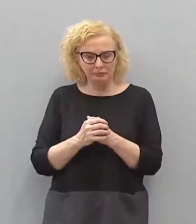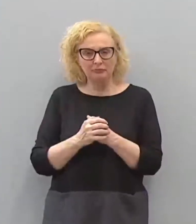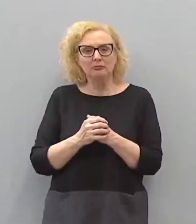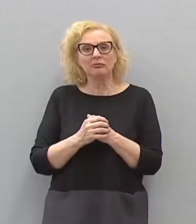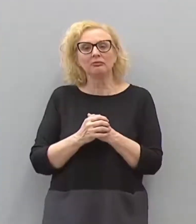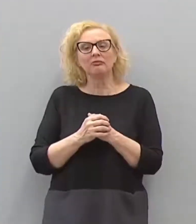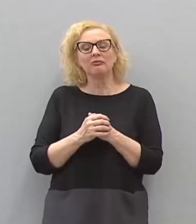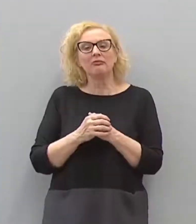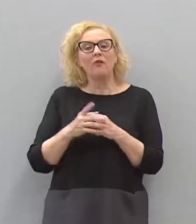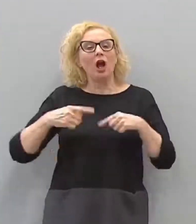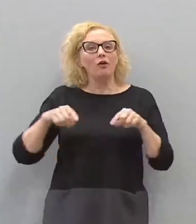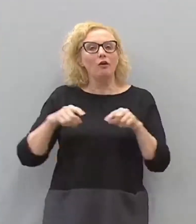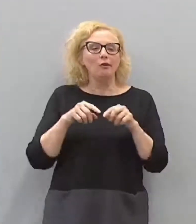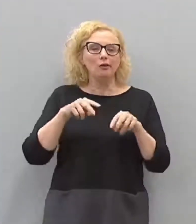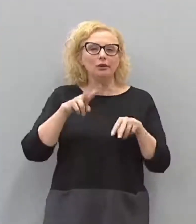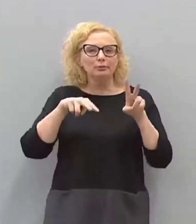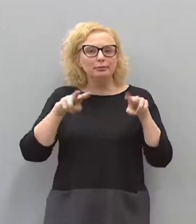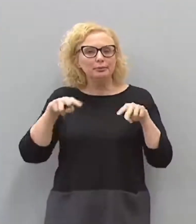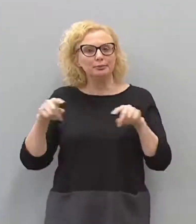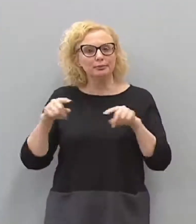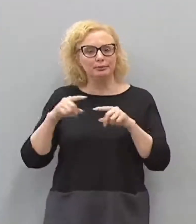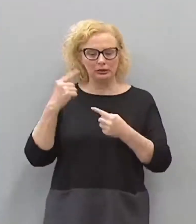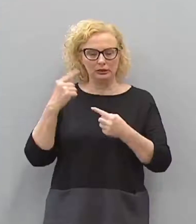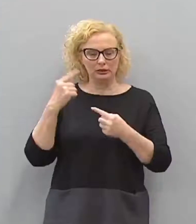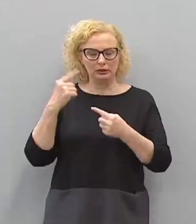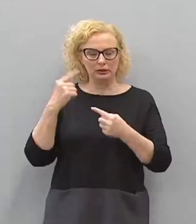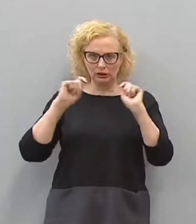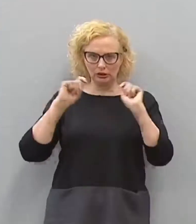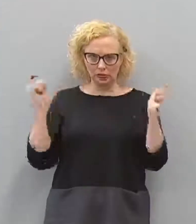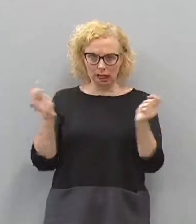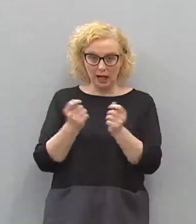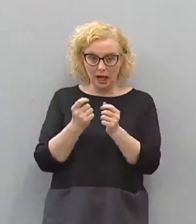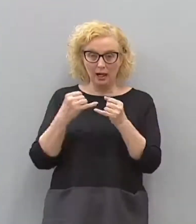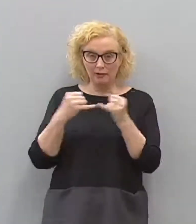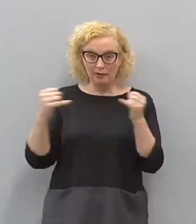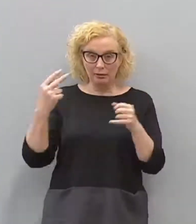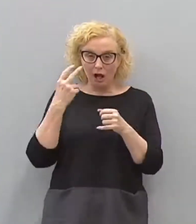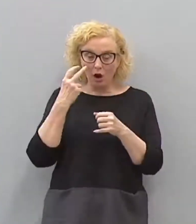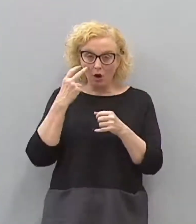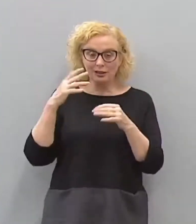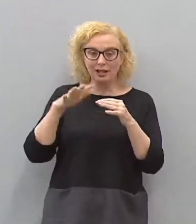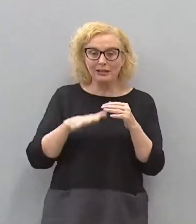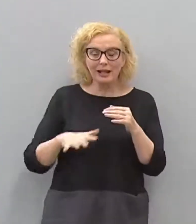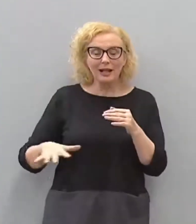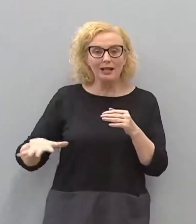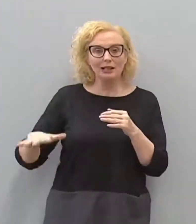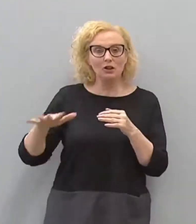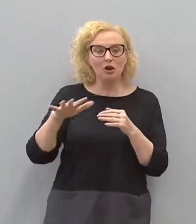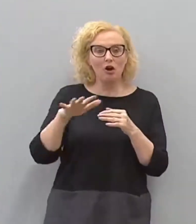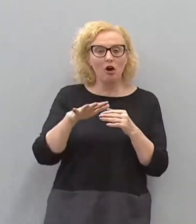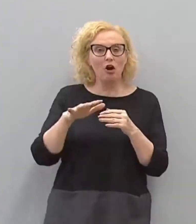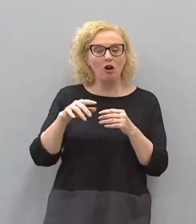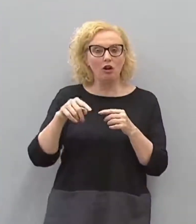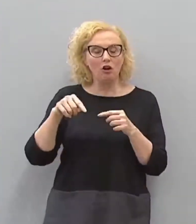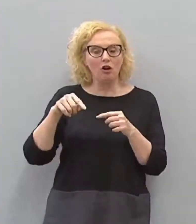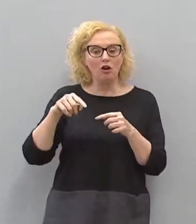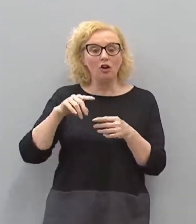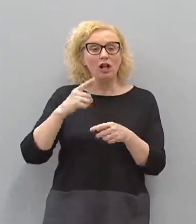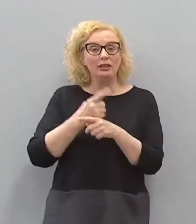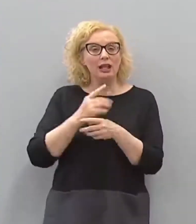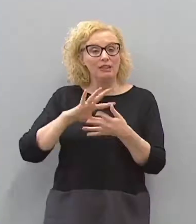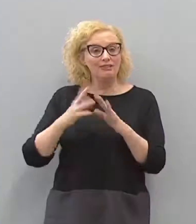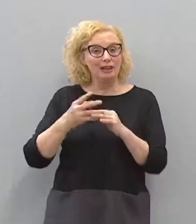della situazione crediamo che la fibra ottica e su un territorio che si deve efficientare che dobbiamo